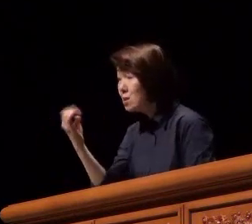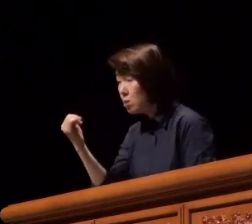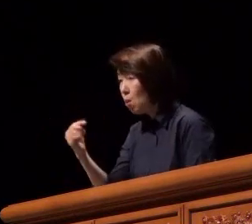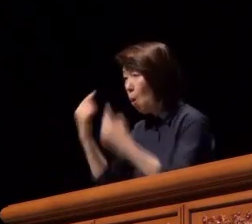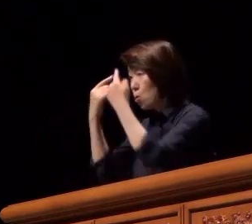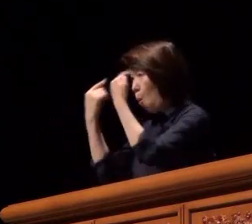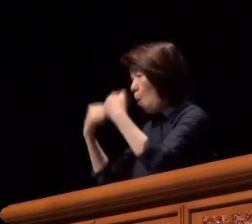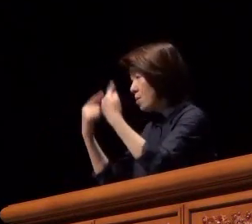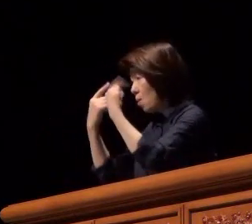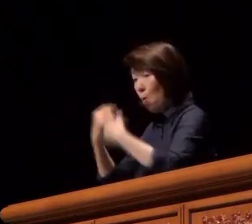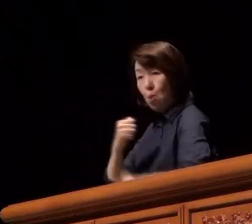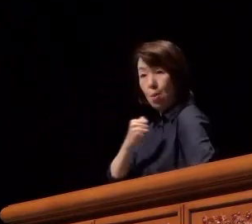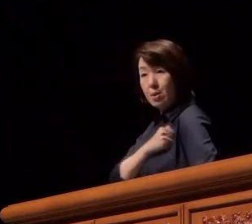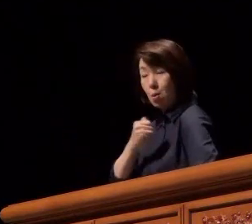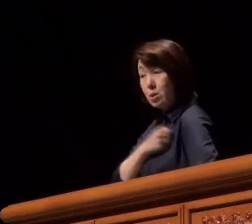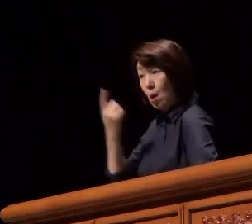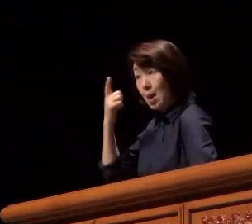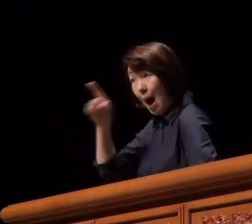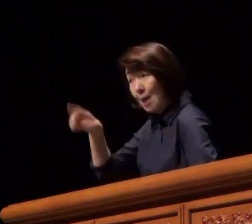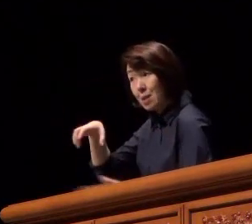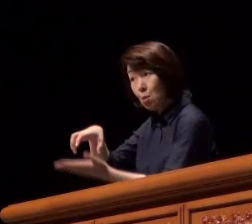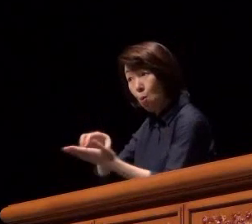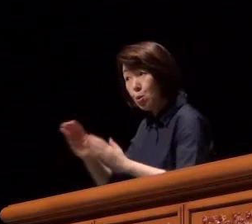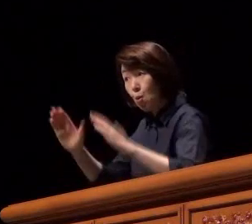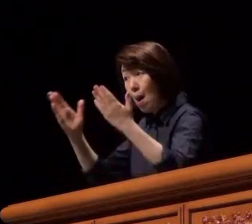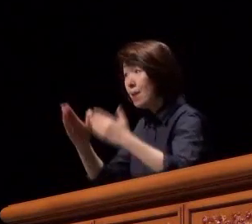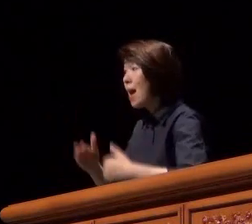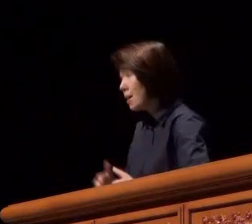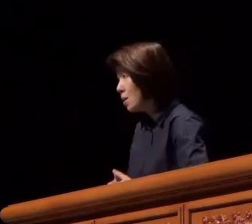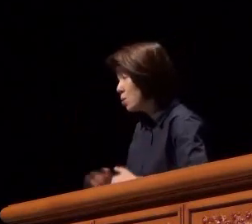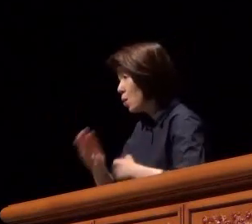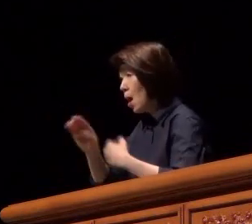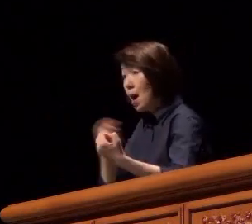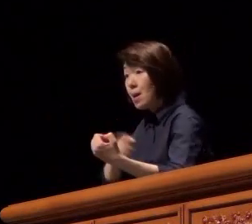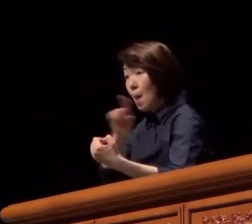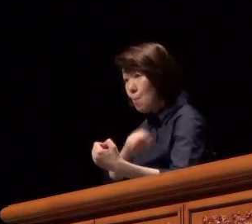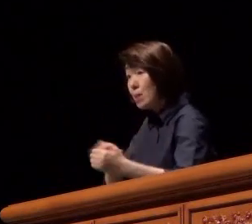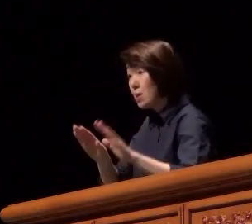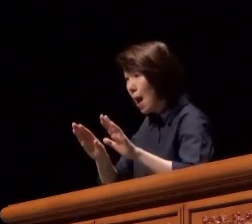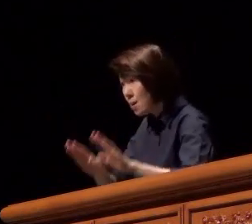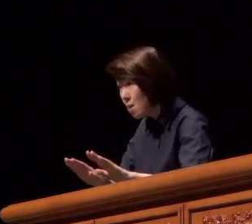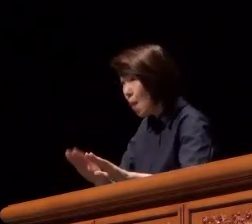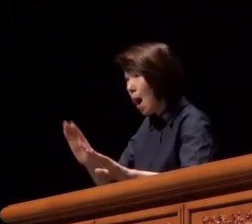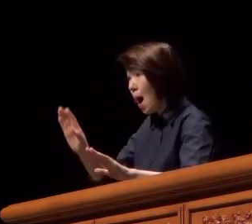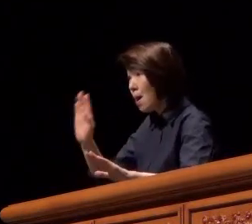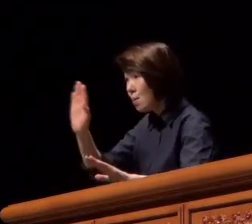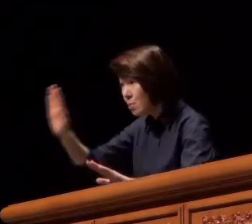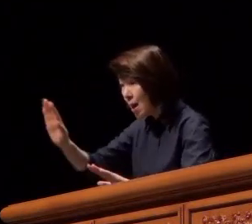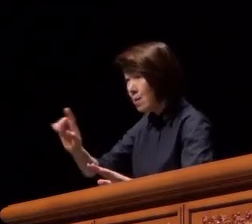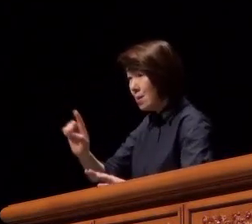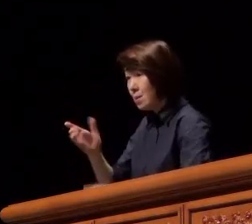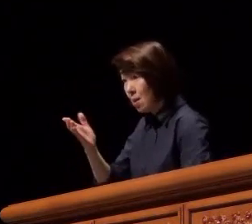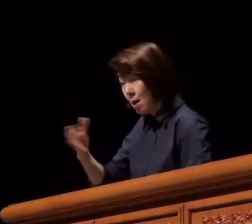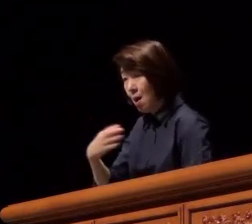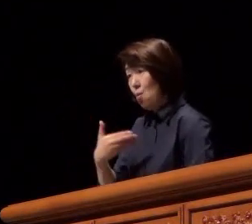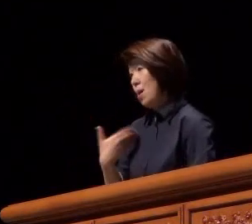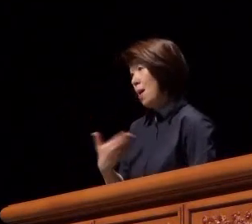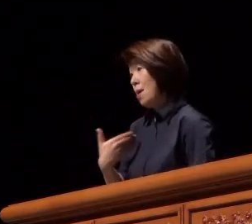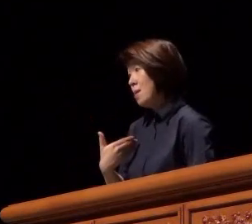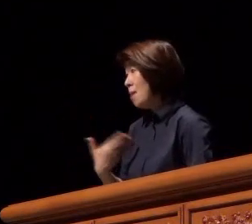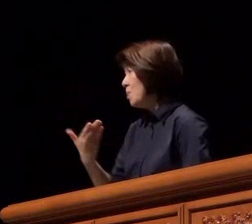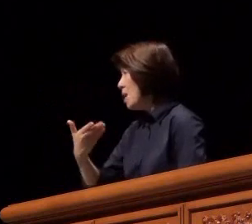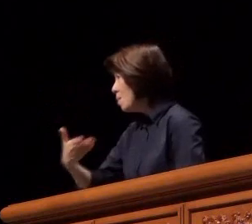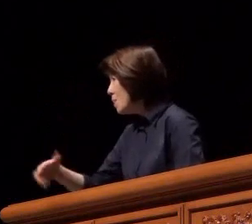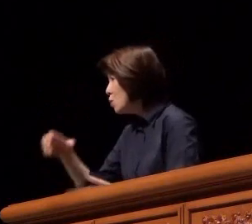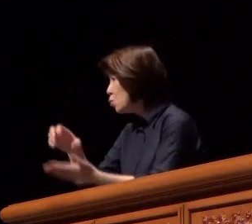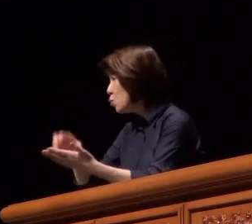人間の命としても明日の保証はないですね。その原発が依然として何をするか分からない、そして水がどんどん出